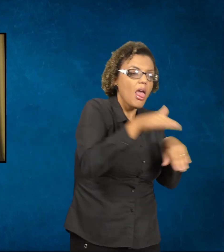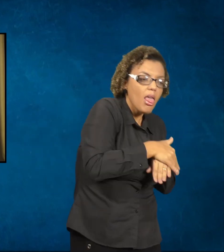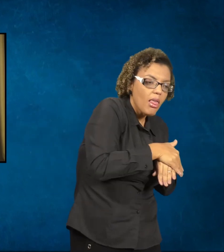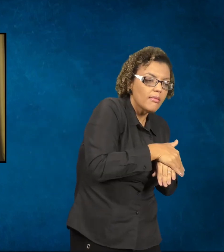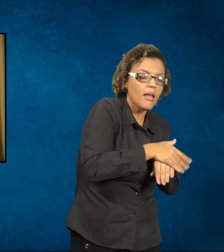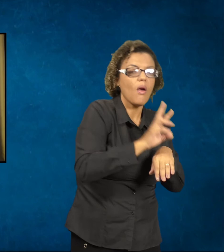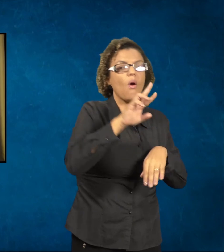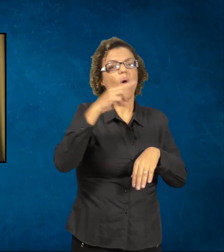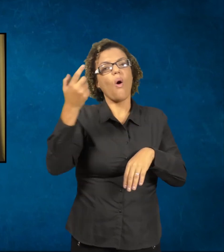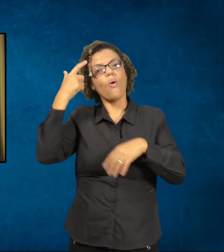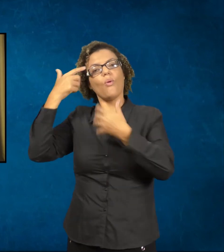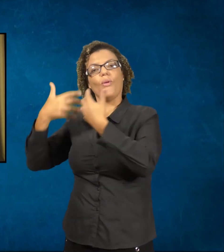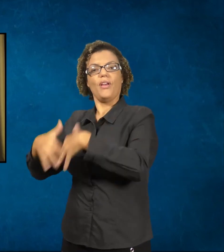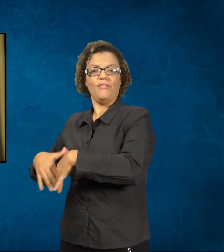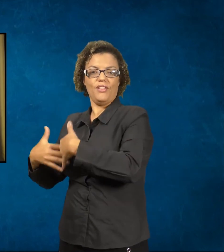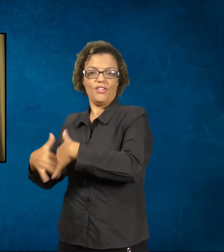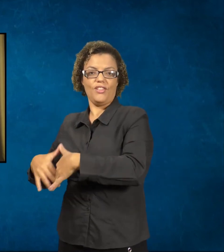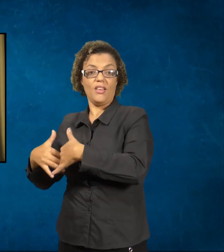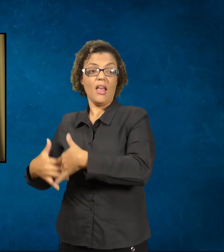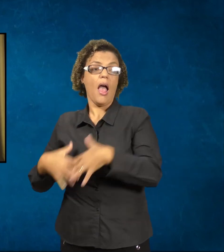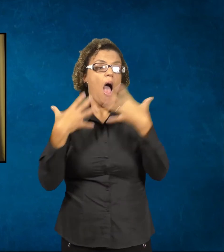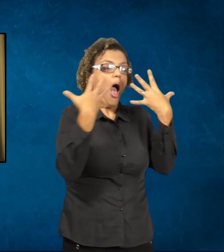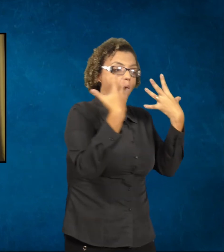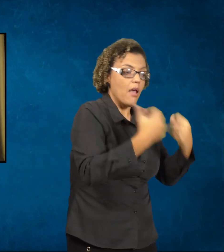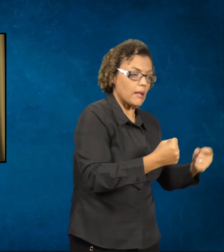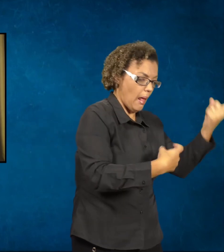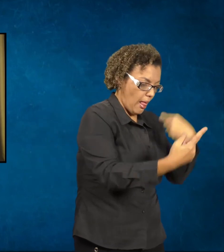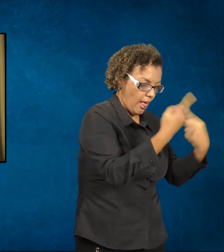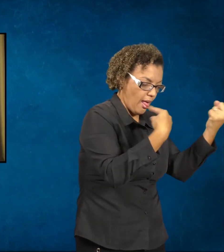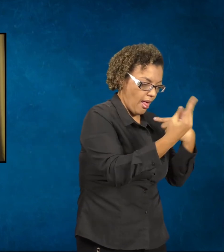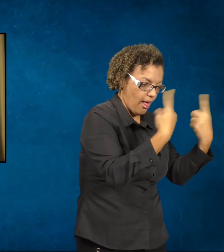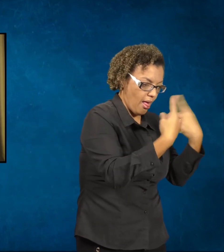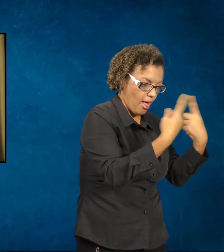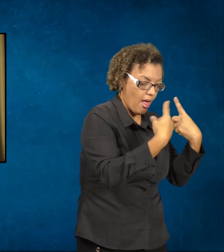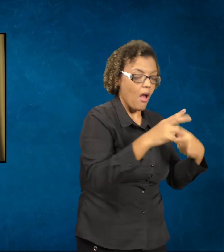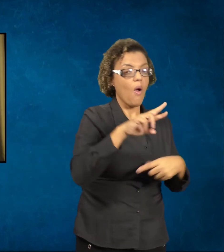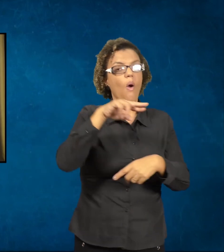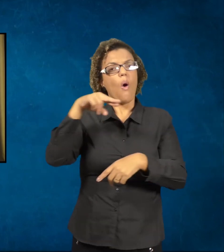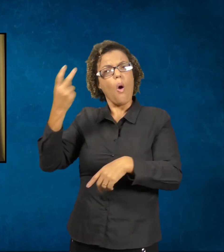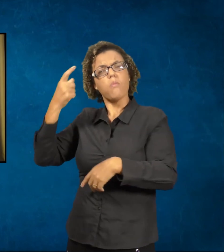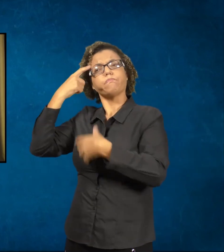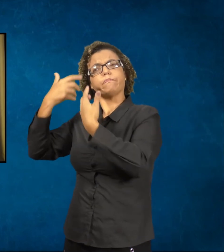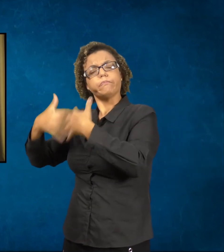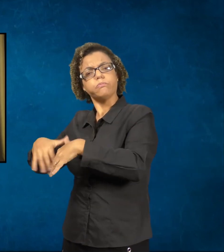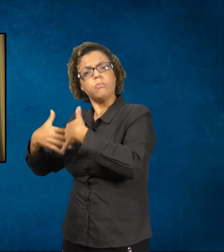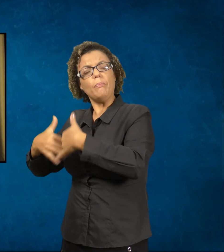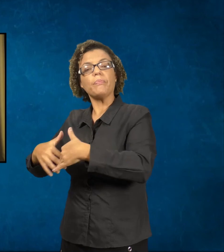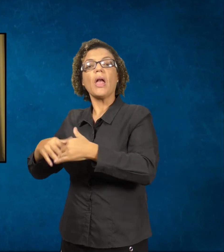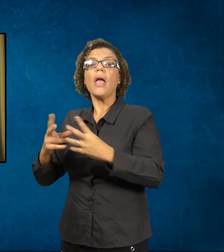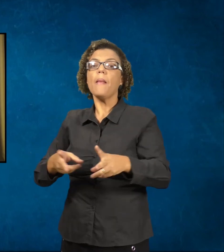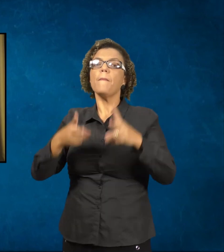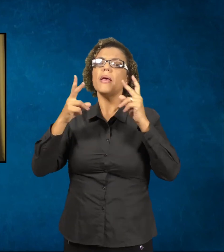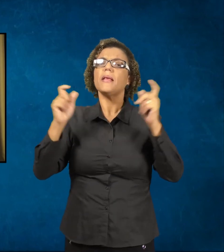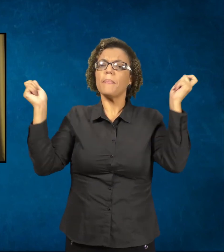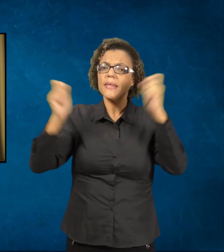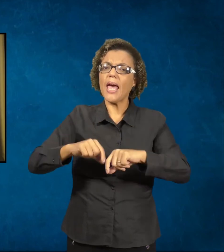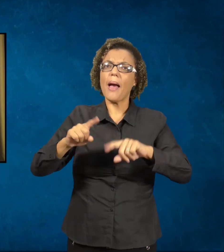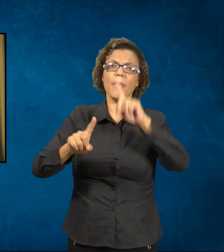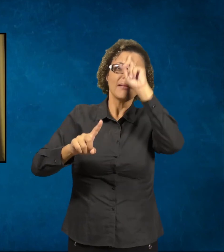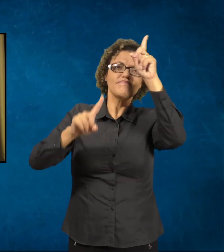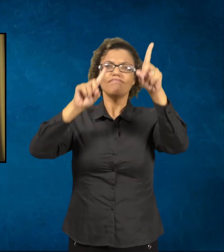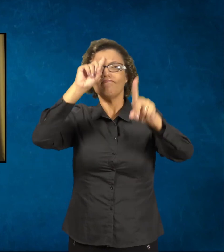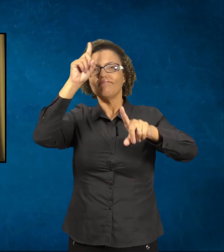entre refletir e acomodar-se. E nesse contraste ele percebe que pode criar, que pode fazer diferença, que ele é um ser